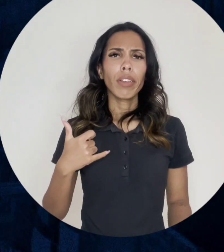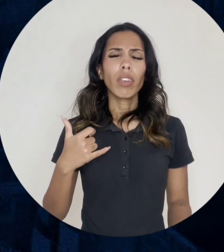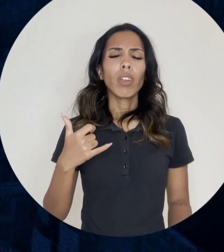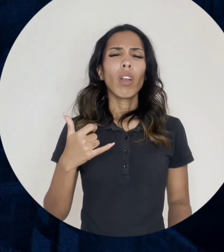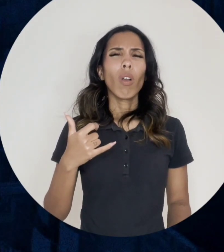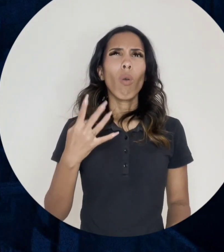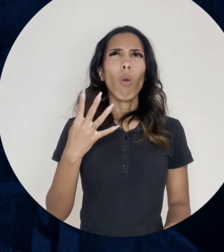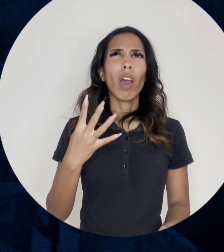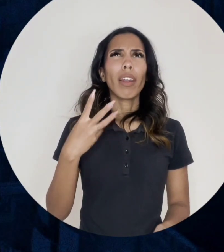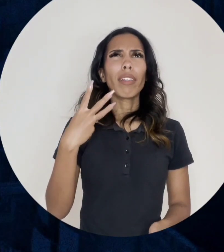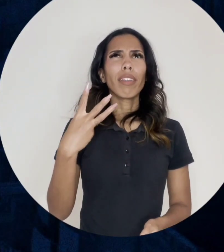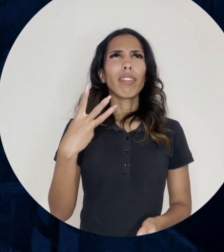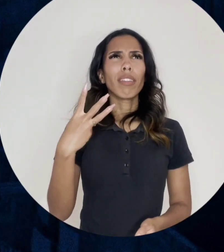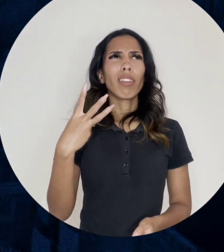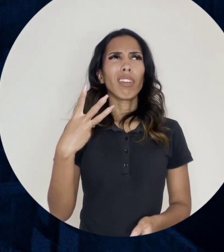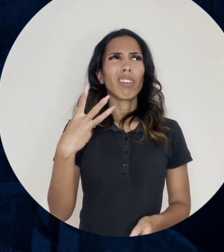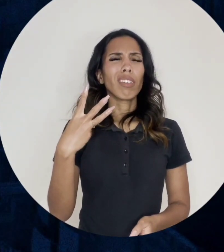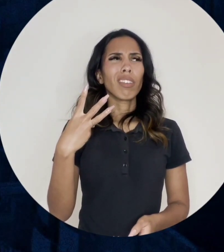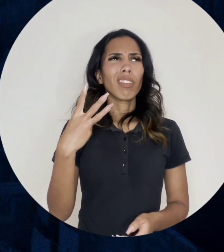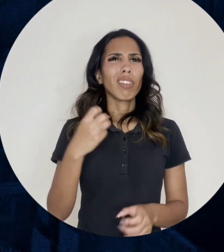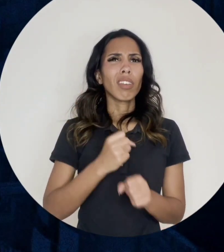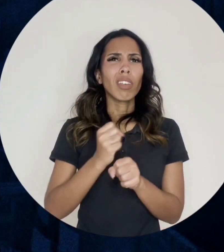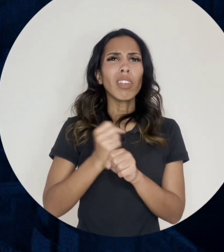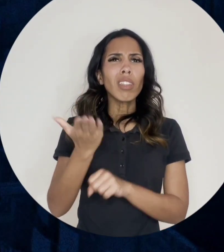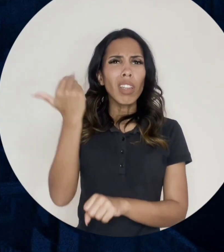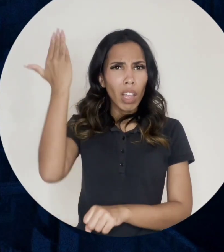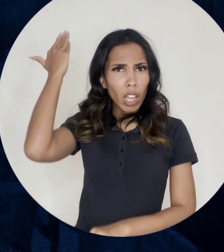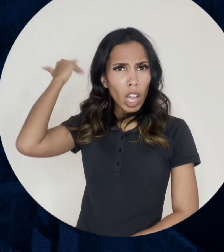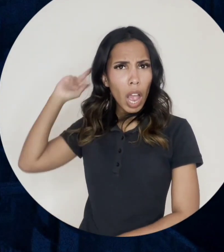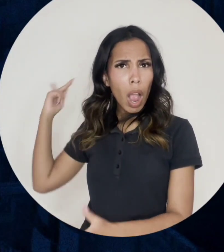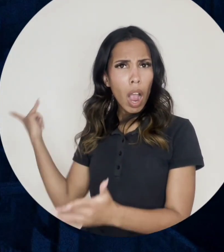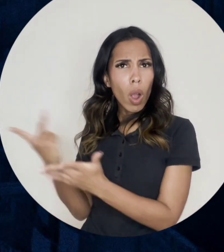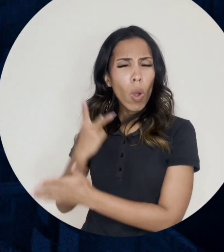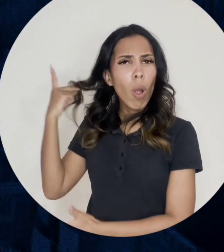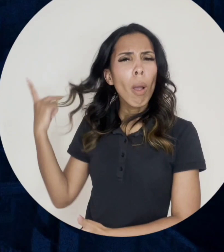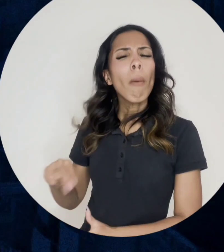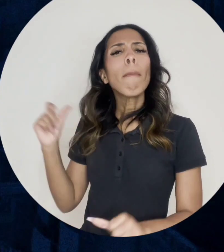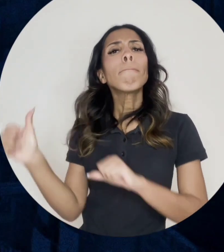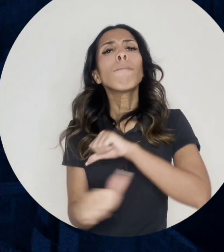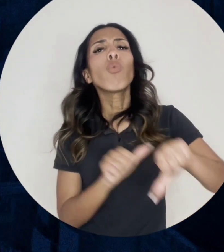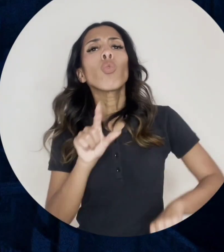43, né? E o que mudou? Nada.